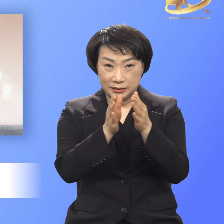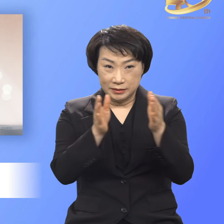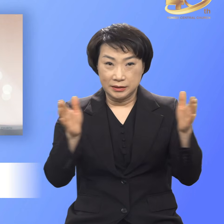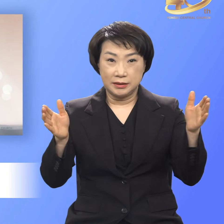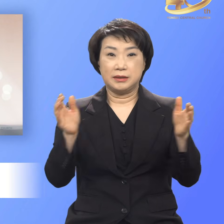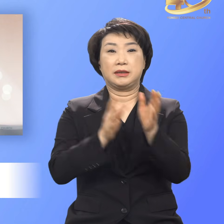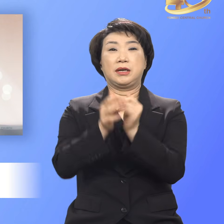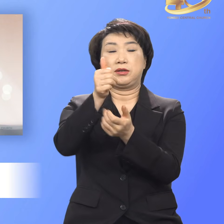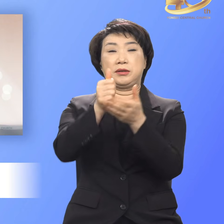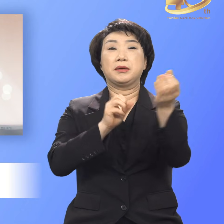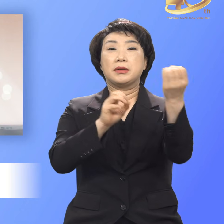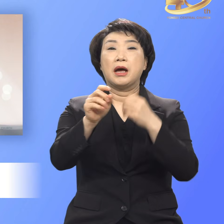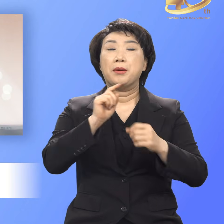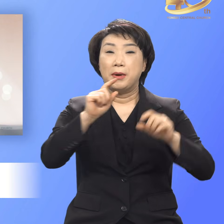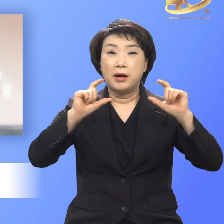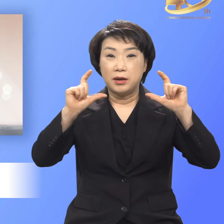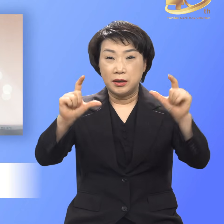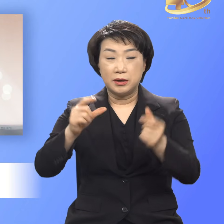시작.